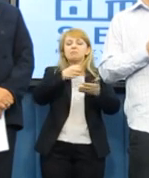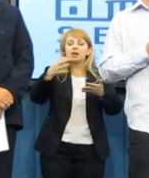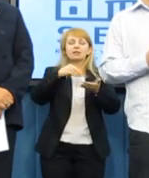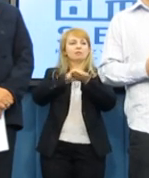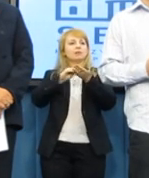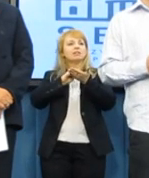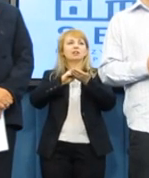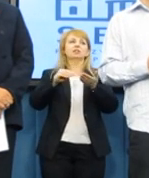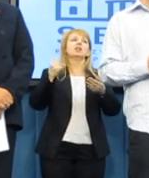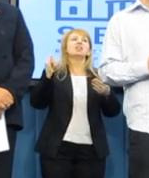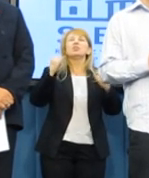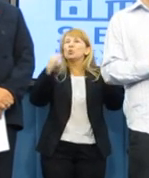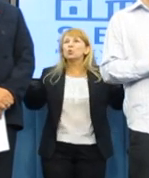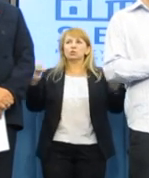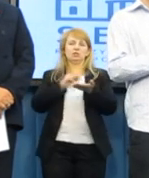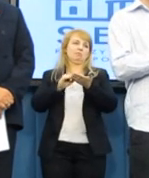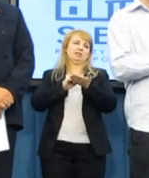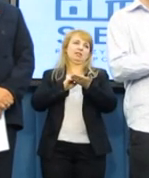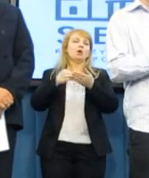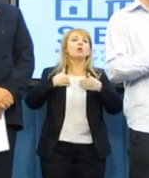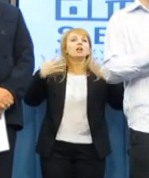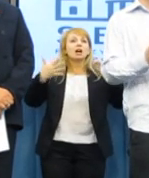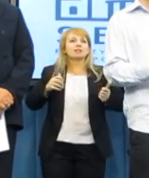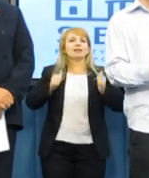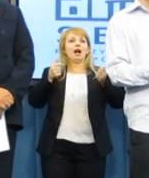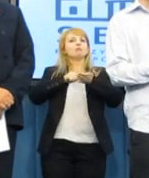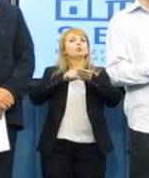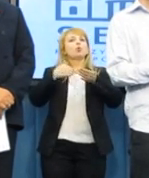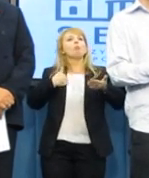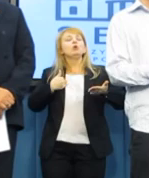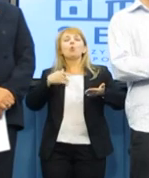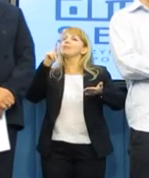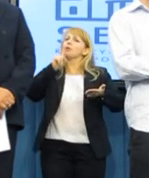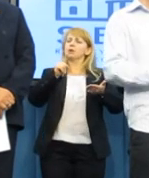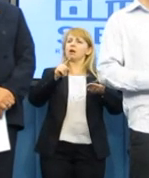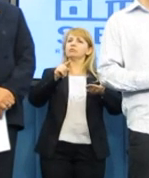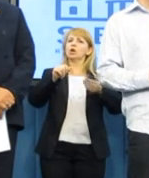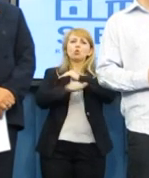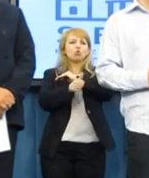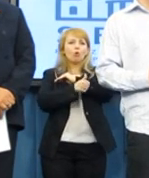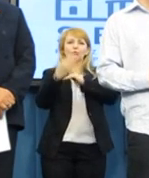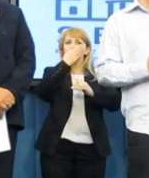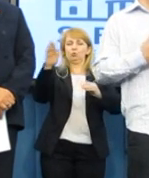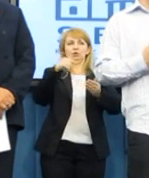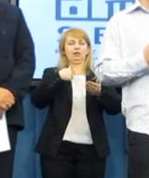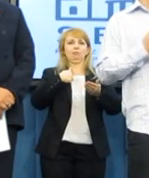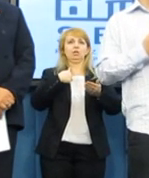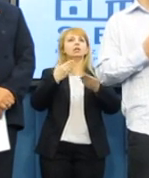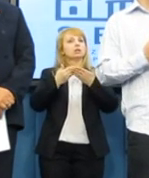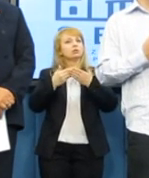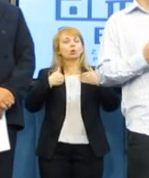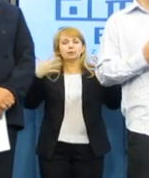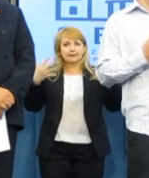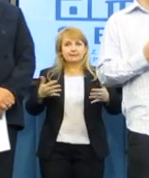w tym materiały kompromitujące itd. itd. Ja chcę, żeby to było, znalazło swoje potwierdzenie na papierze. Mam nadzieję, że ta komisja właśnie to wyjaśni. To jest